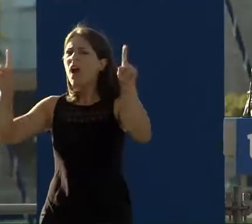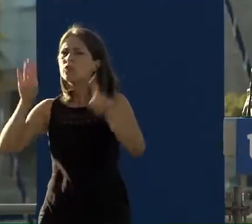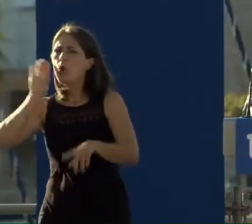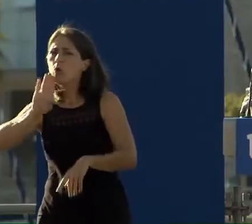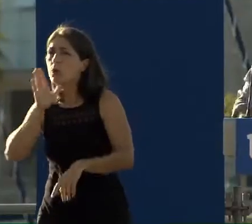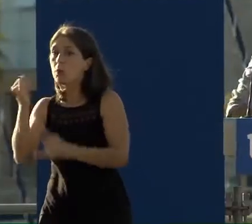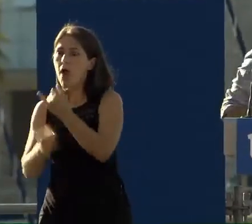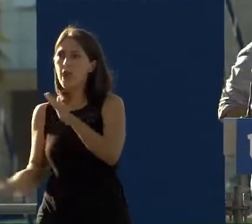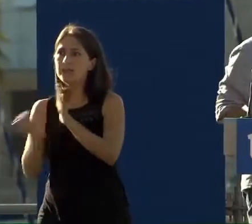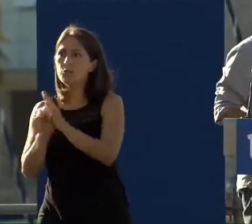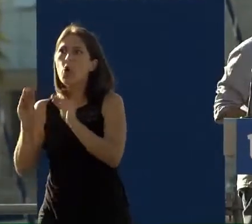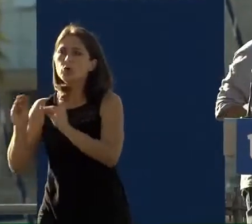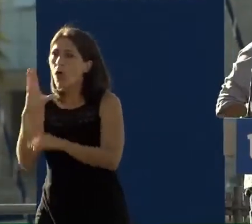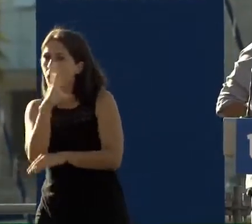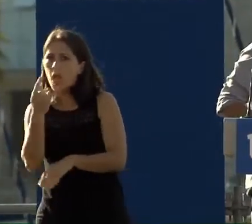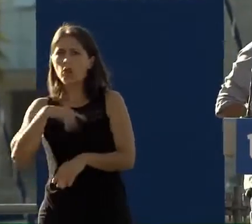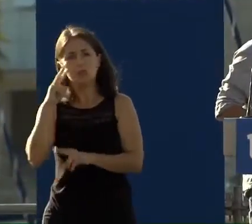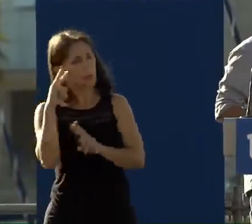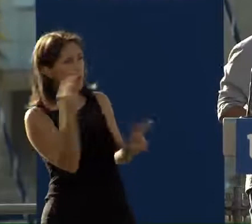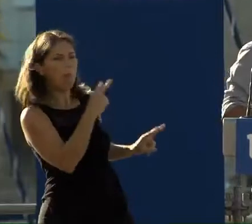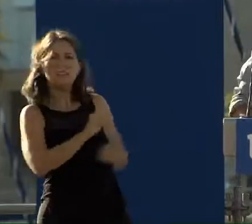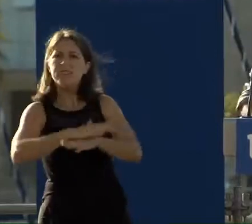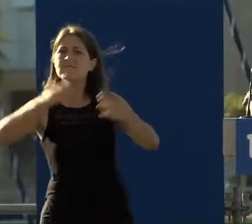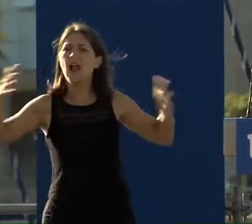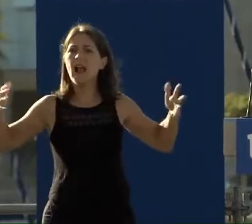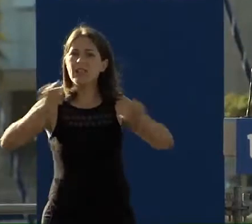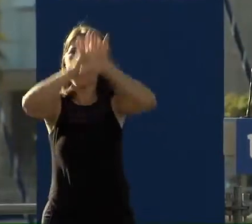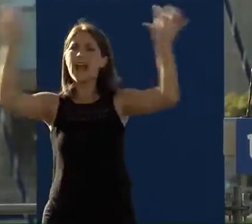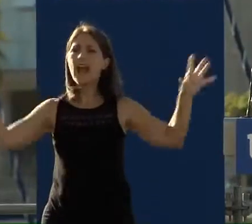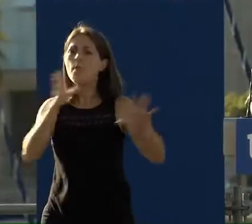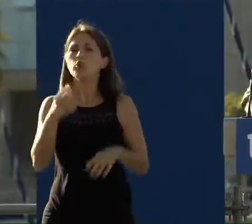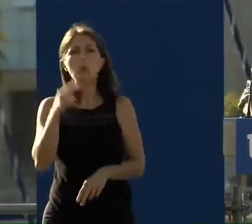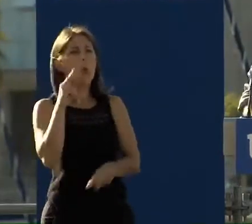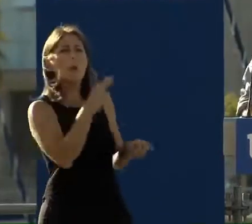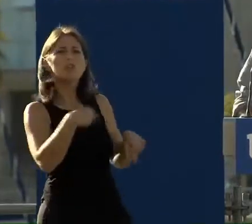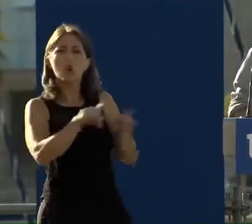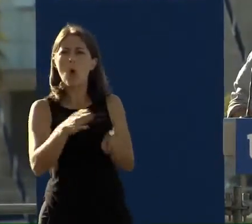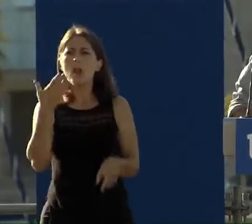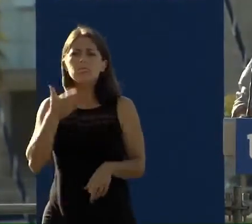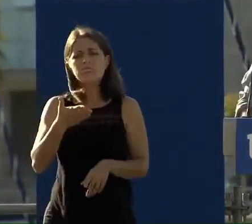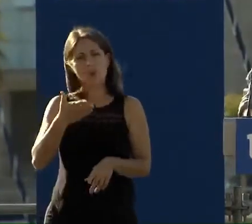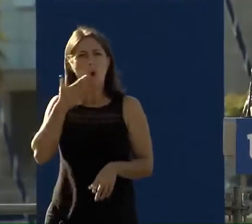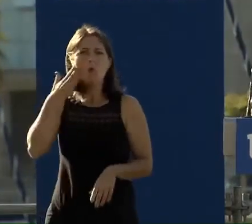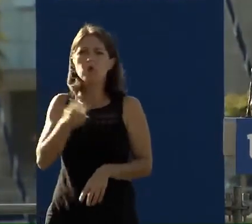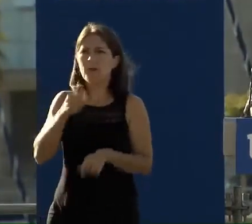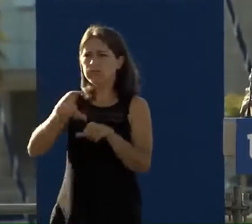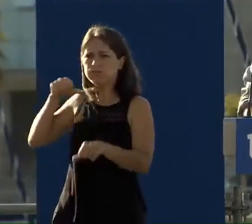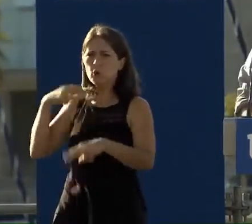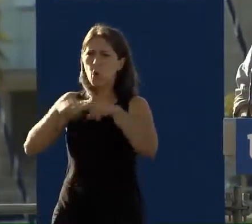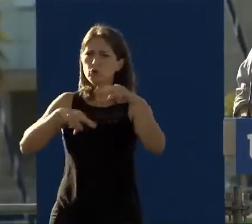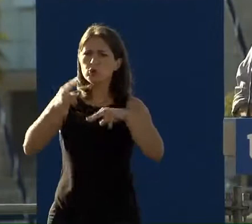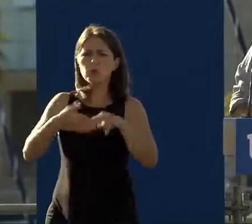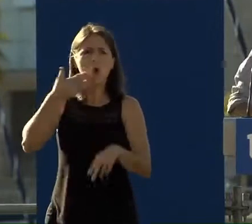a súa marca, nós a temos aquí, ben grande, ben clara, porque estamos orgullosos e orgullosas do que construímos, porque estamos orgullosos e